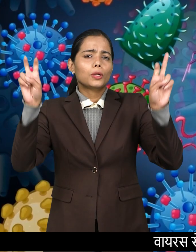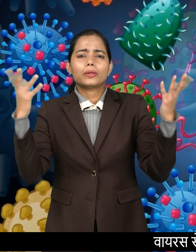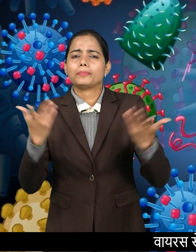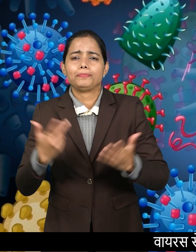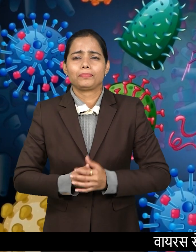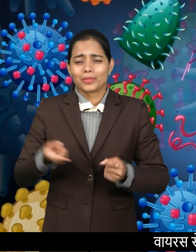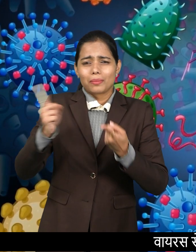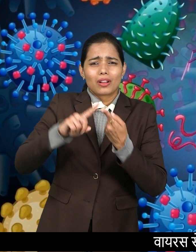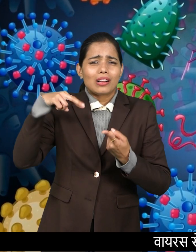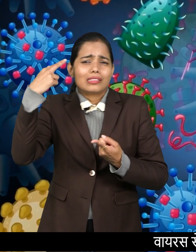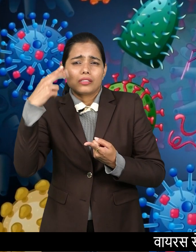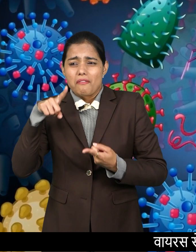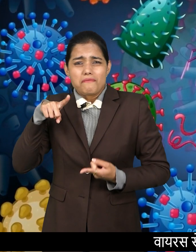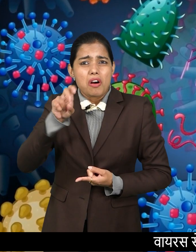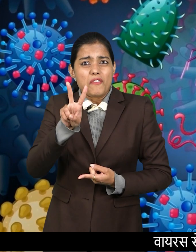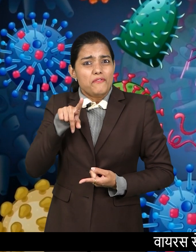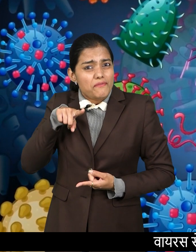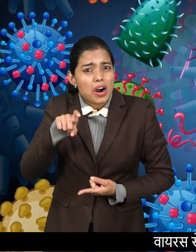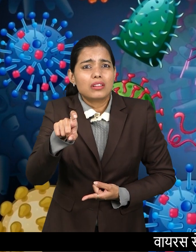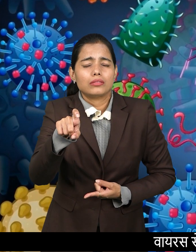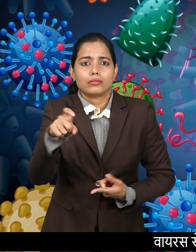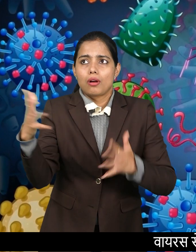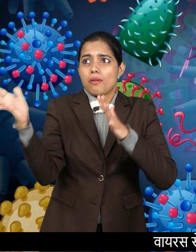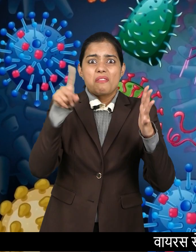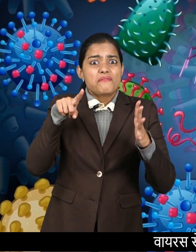वायरस से फैलने वाली वायुजनित बीमारियां।